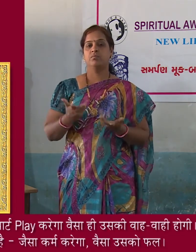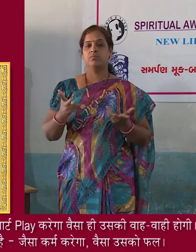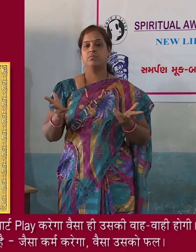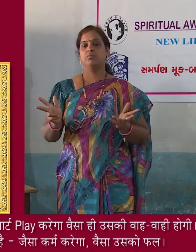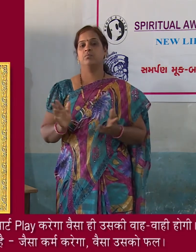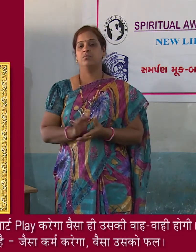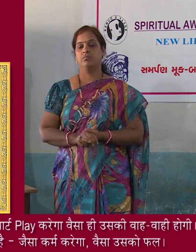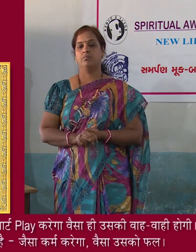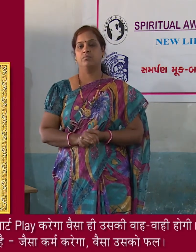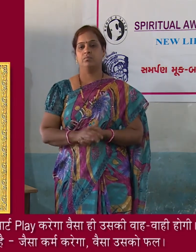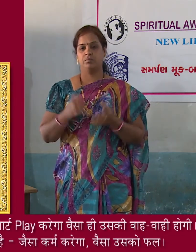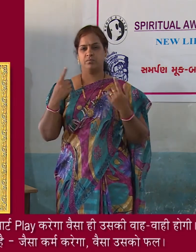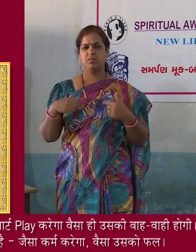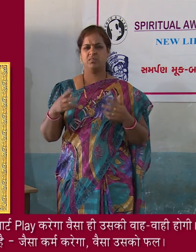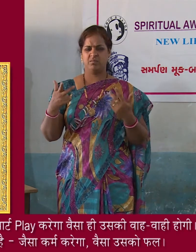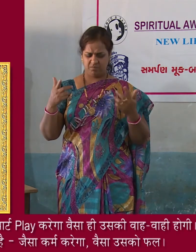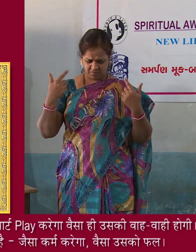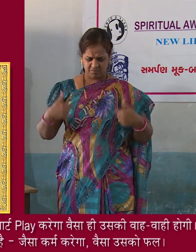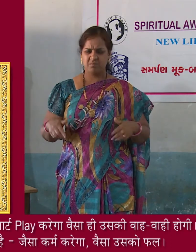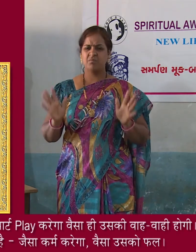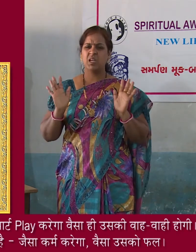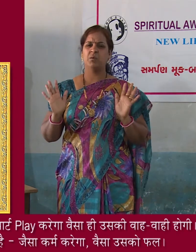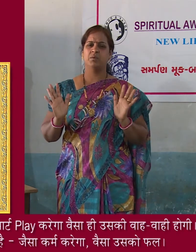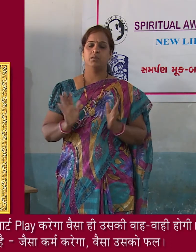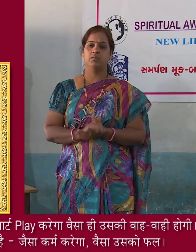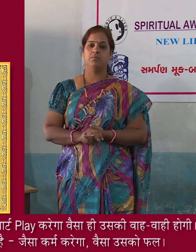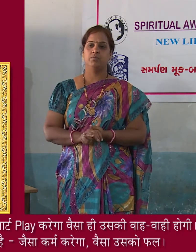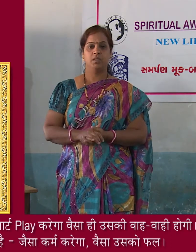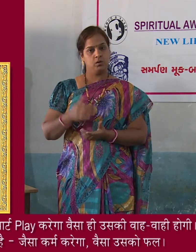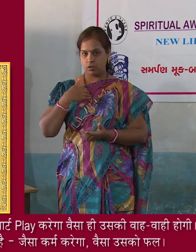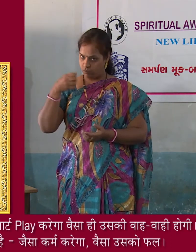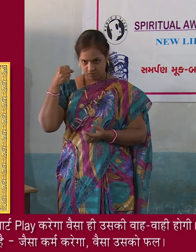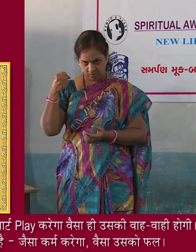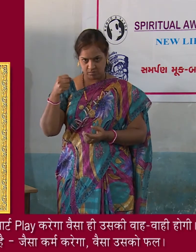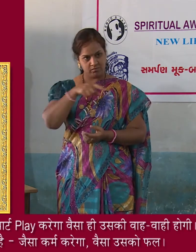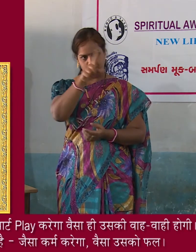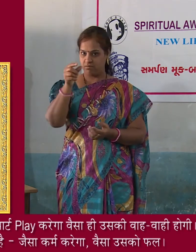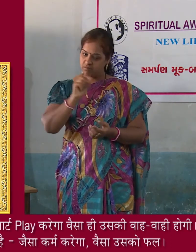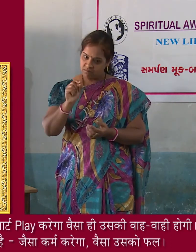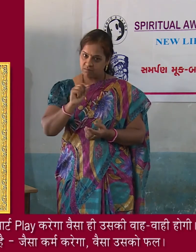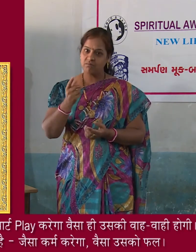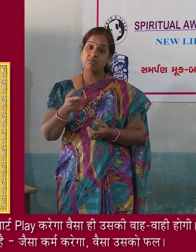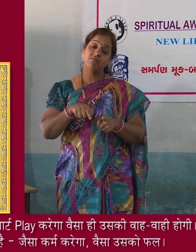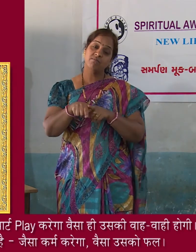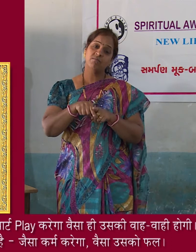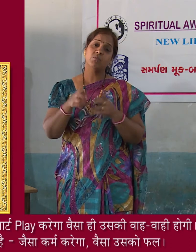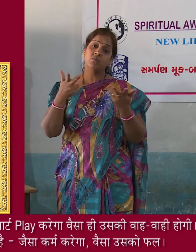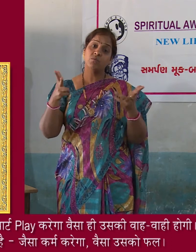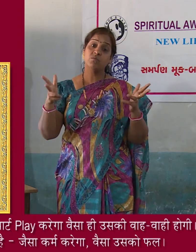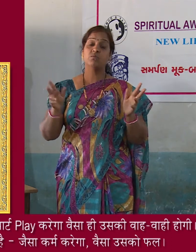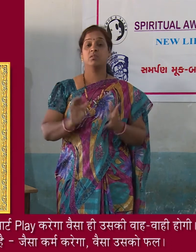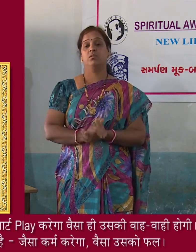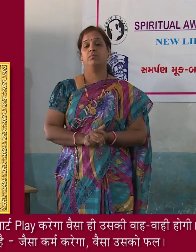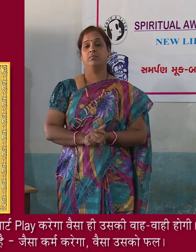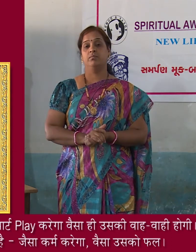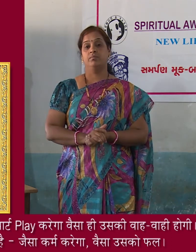कि आत्मा एक एक्टर है। एक्टर जैसा पार्ट प्ले करेगा वैसा ही उसकी वाहवाह भी होंगी। तो